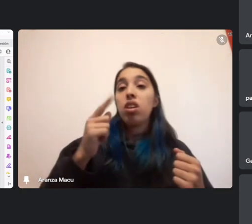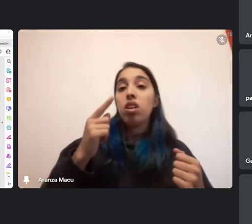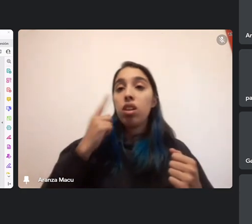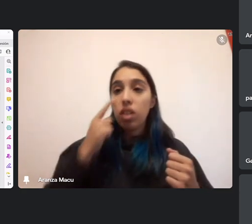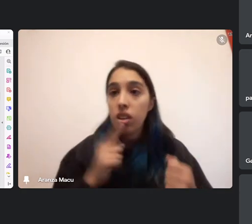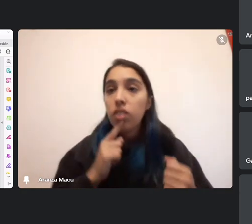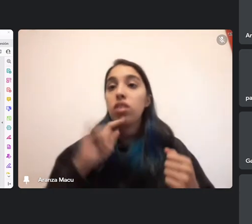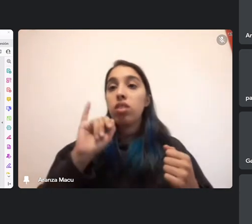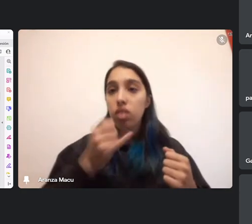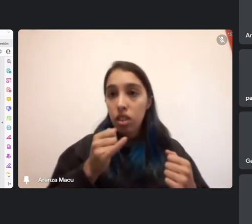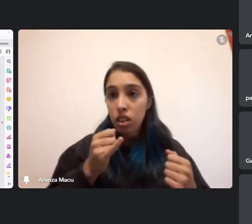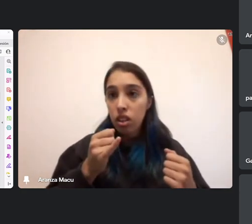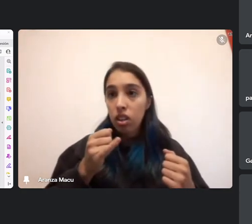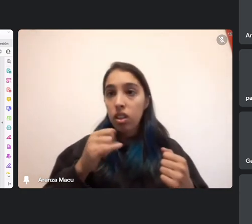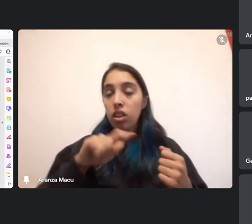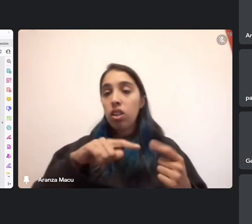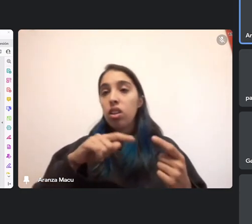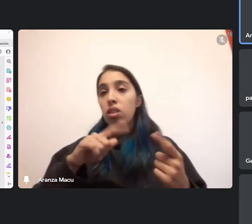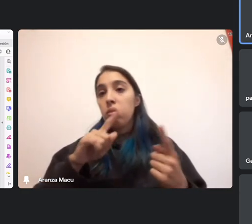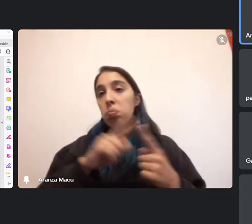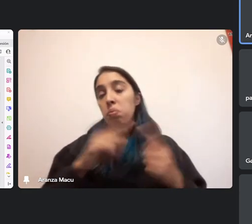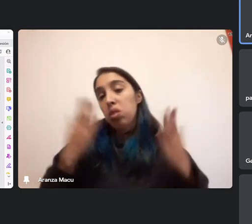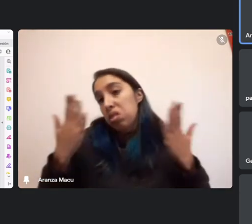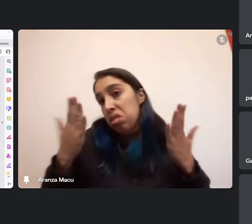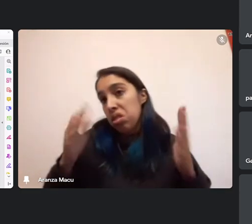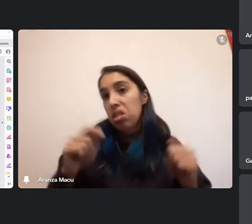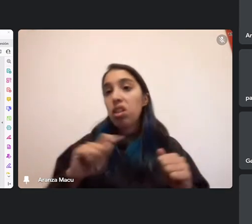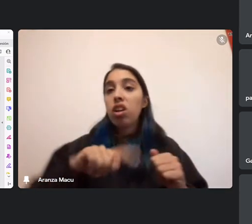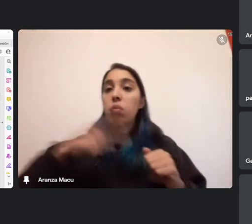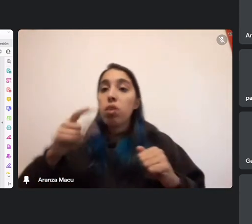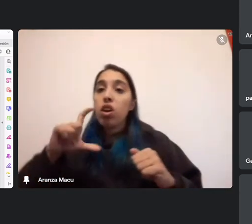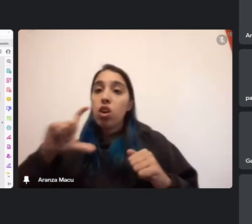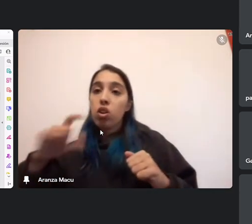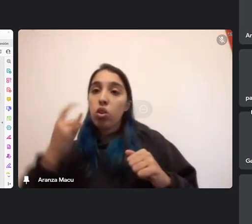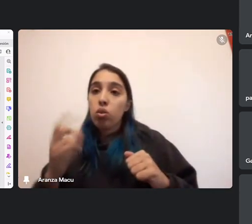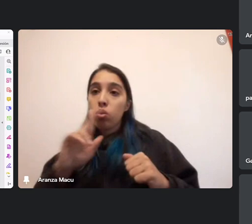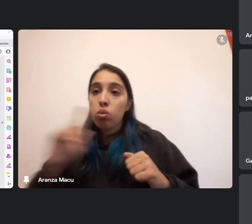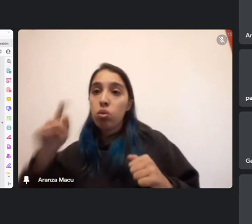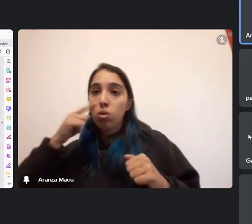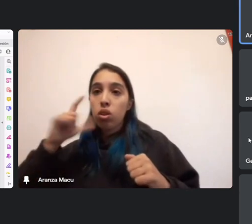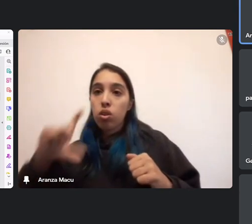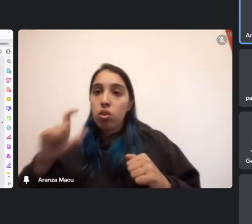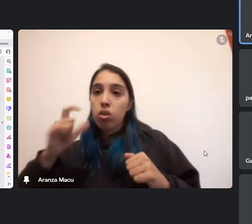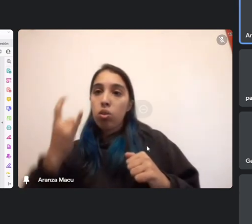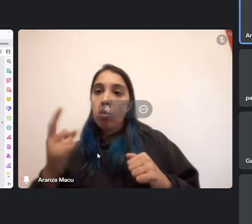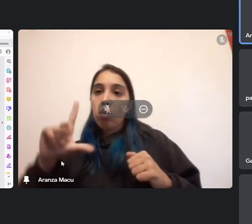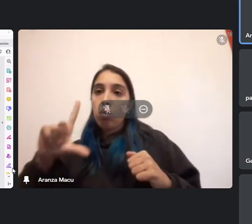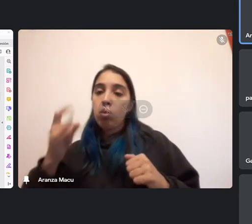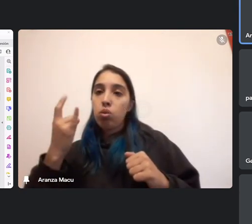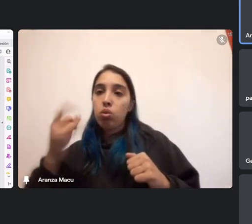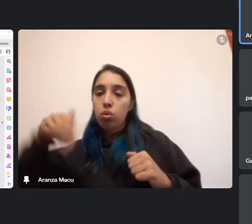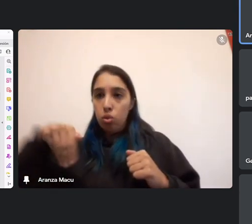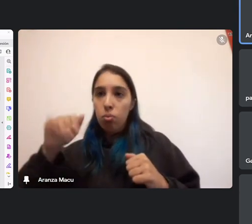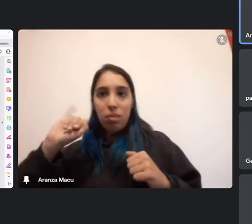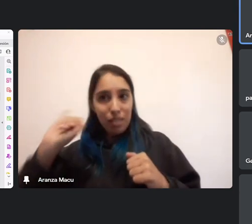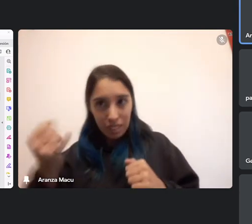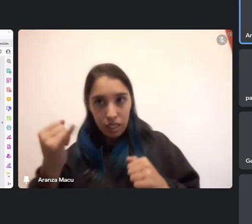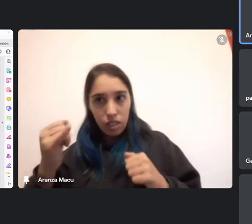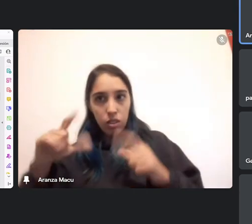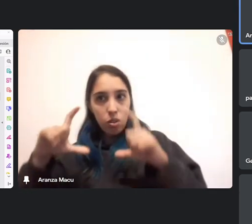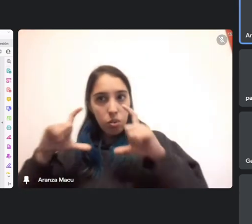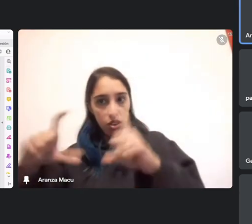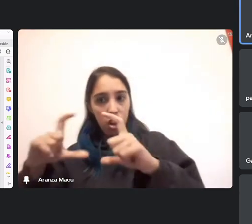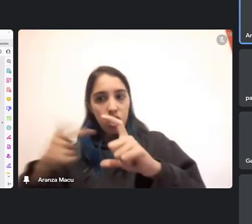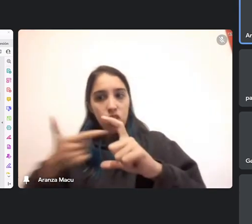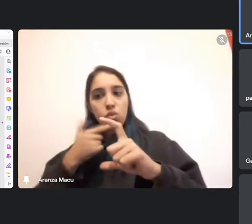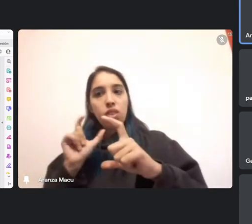sustantivo. Entonces, No, eso es lo lo que que. Lo que usted estaba diciendo, profesora, que en el